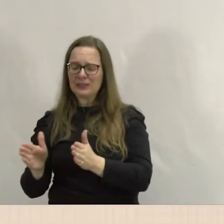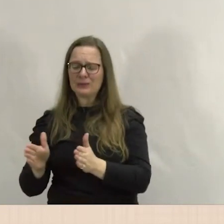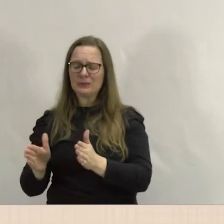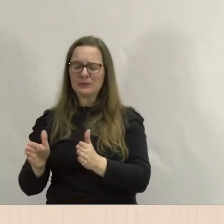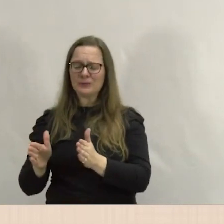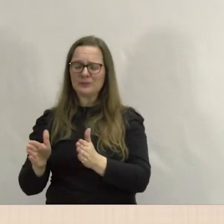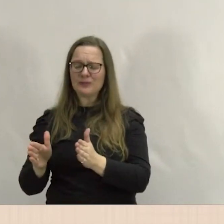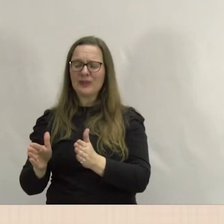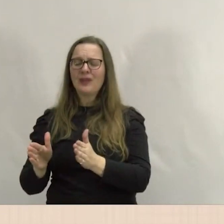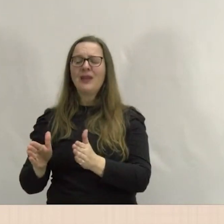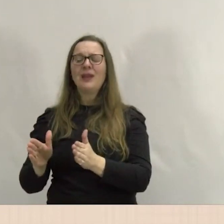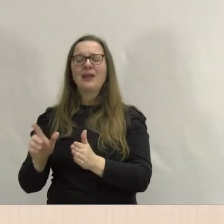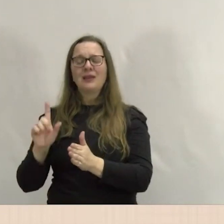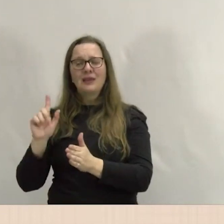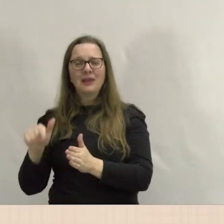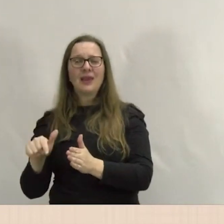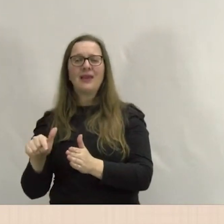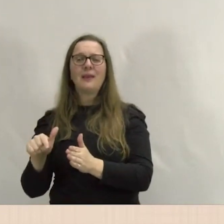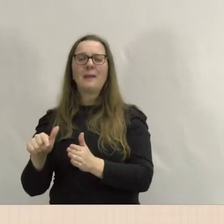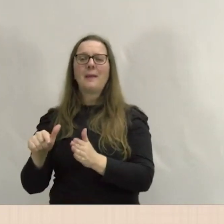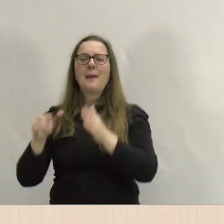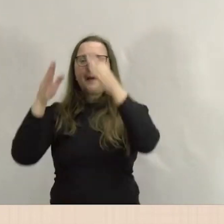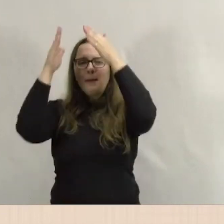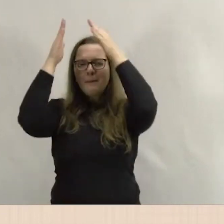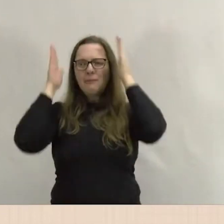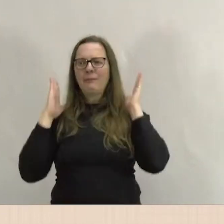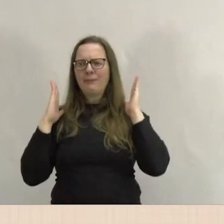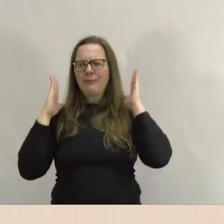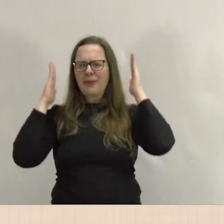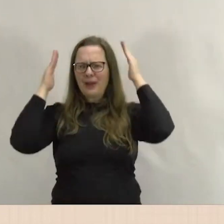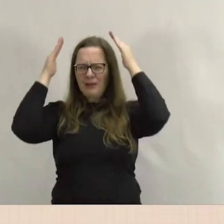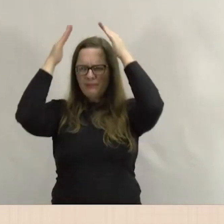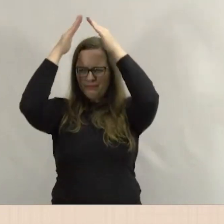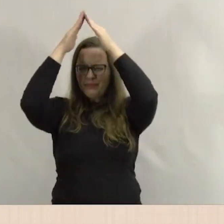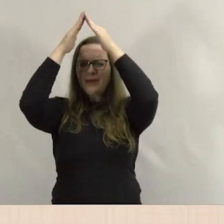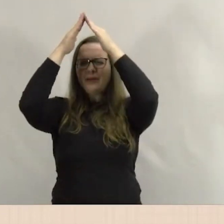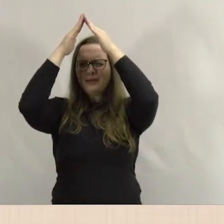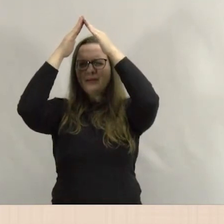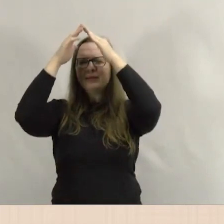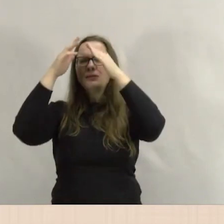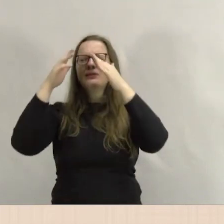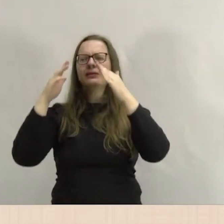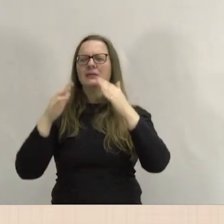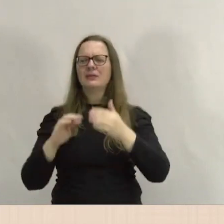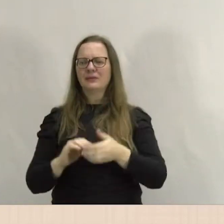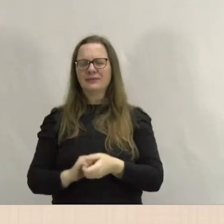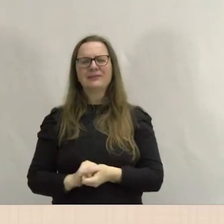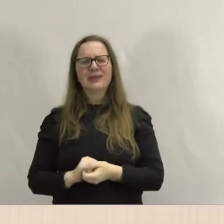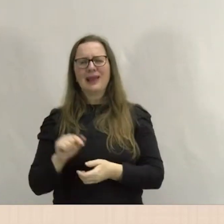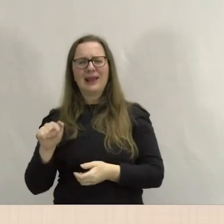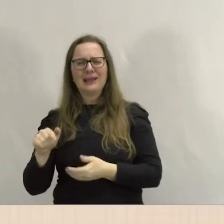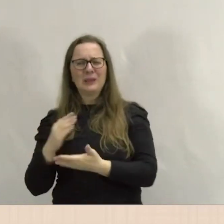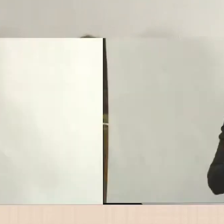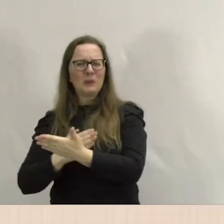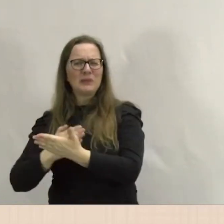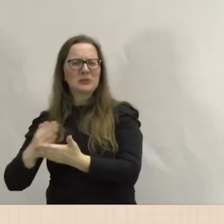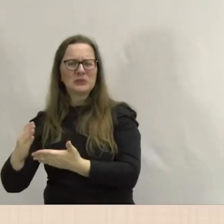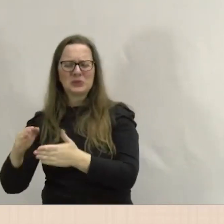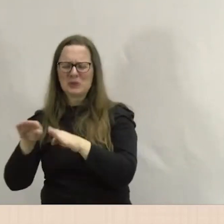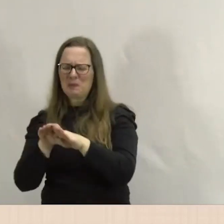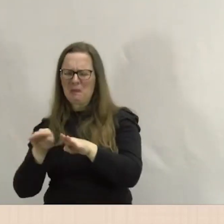consolidou-se o sistema papal. A hierarquia se desenvolveu de bispos para arcebispos, para cardeais até o